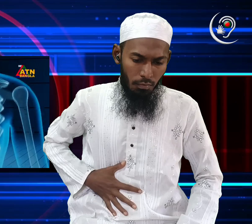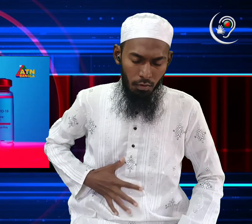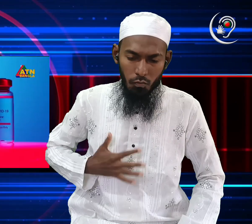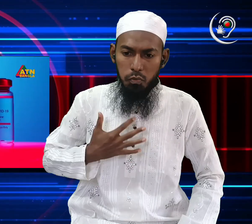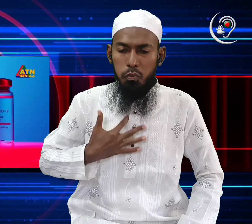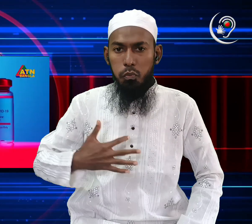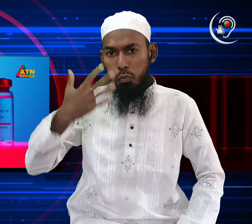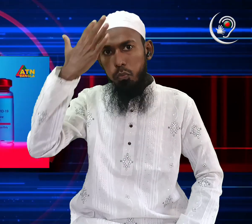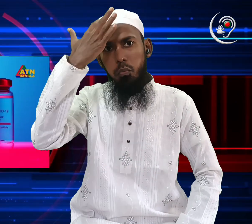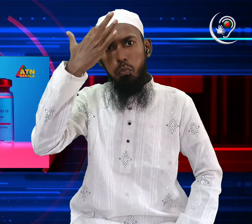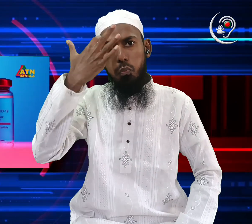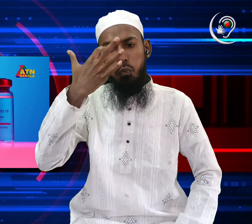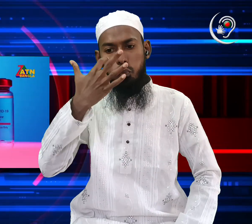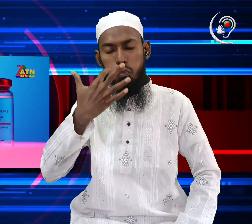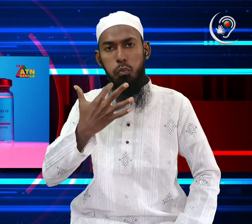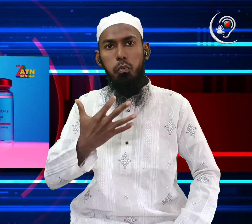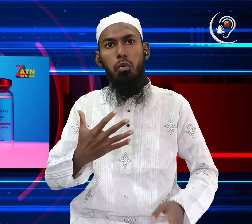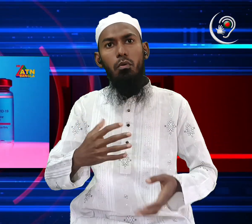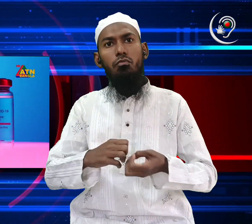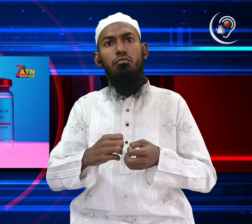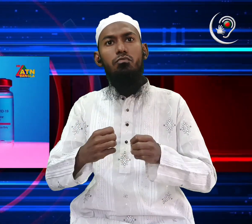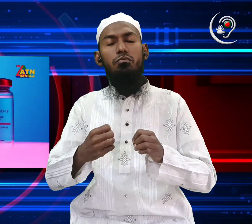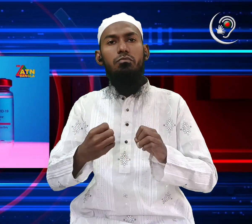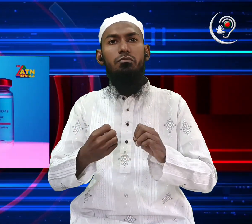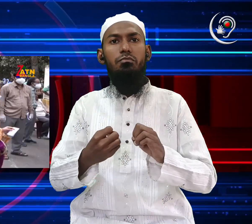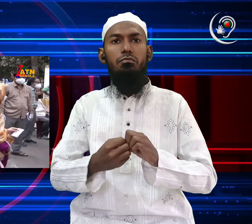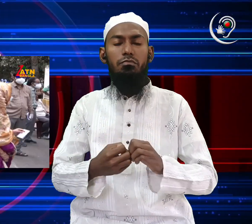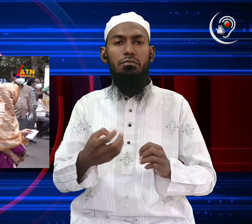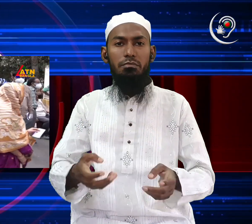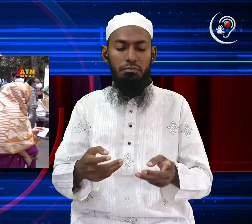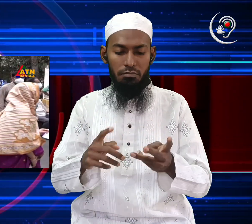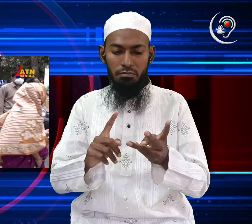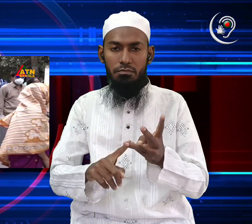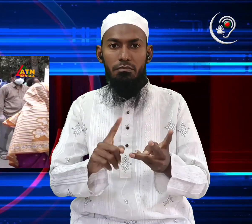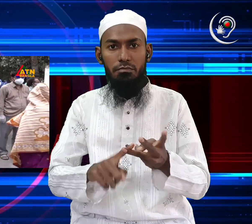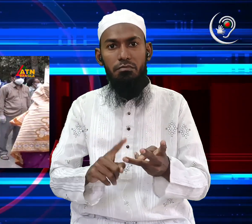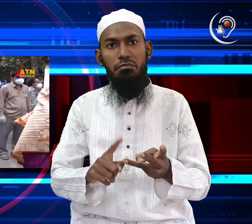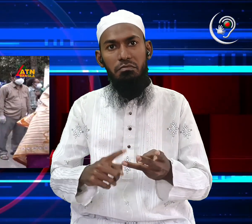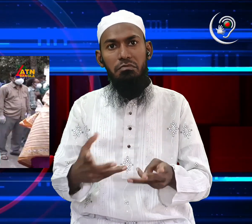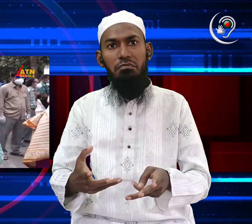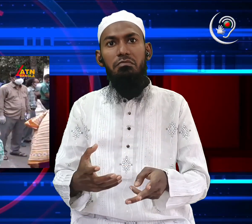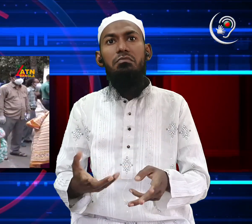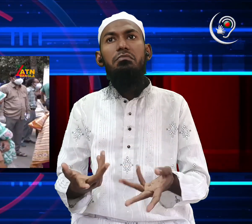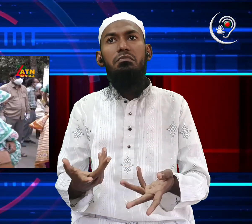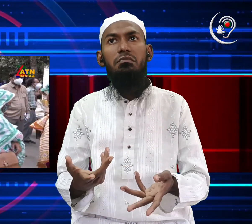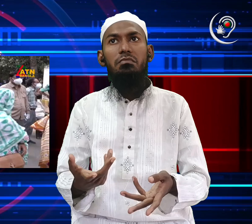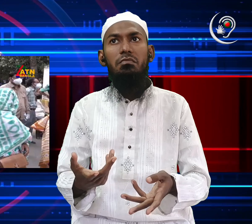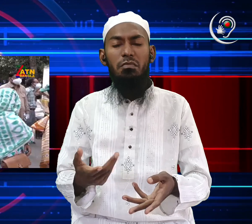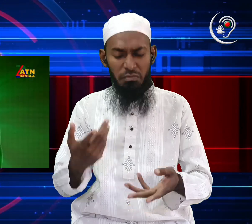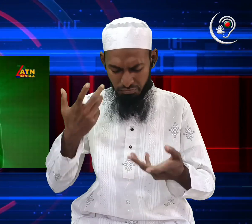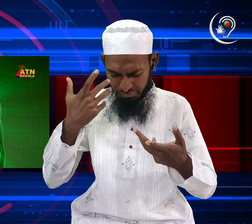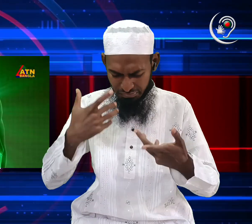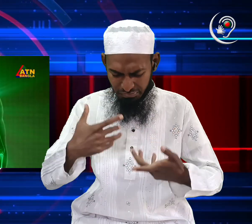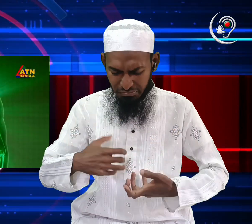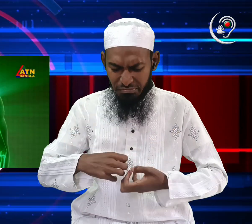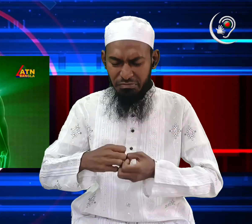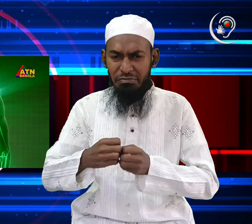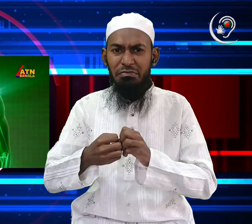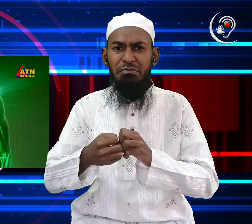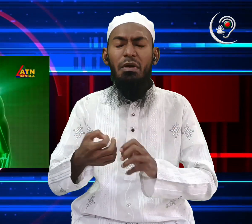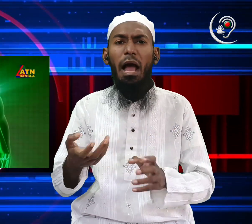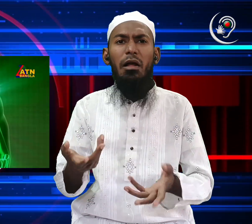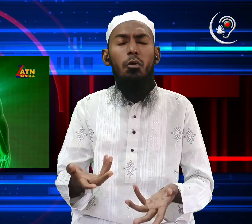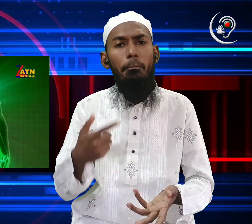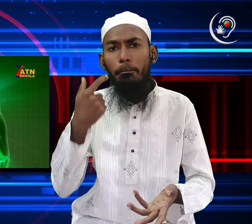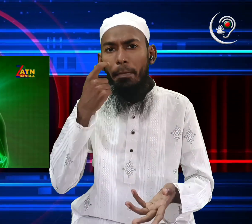ভোগেন। আর অ্যাস্ট্রাজেনেকার তৃতীয় ডোজ যারা সম্পূর্ণ করেছেন, তাদের একাংশ আক্রান্ত হয়েছেন পেরিকার্ডিটিতে। এই সমস্যায়